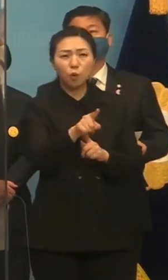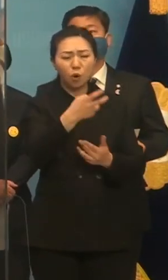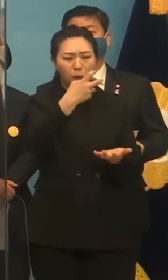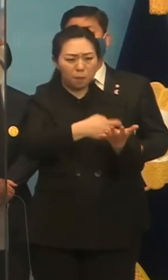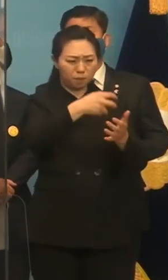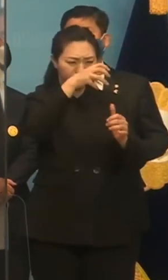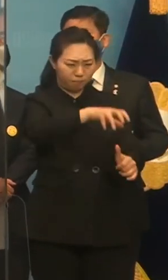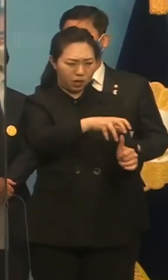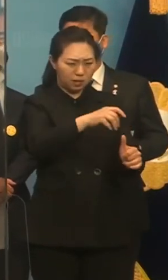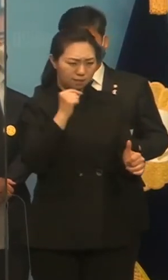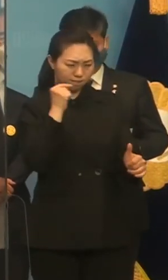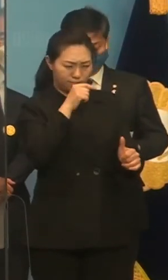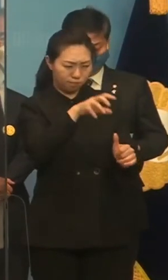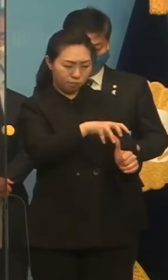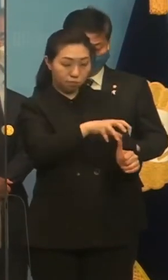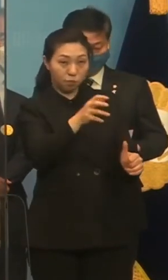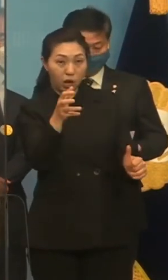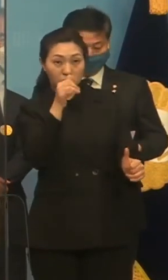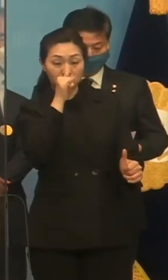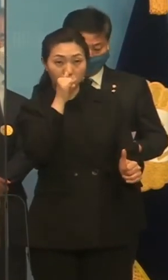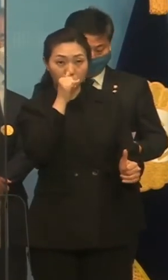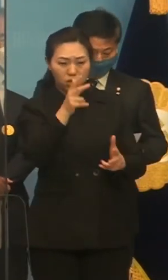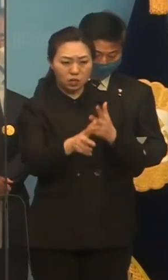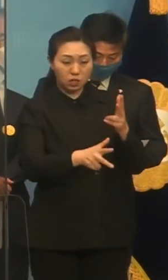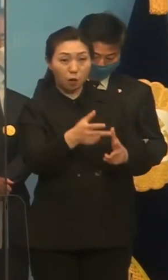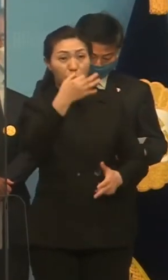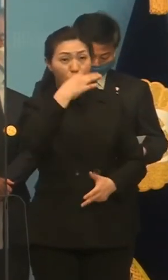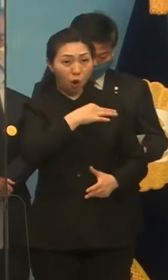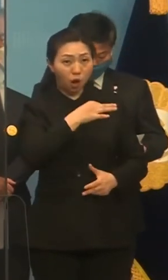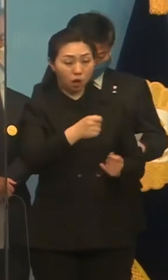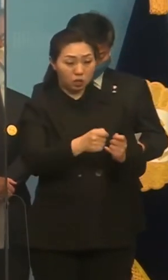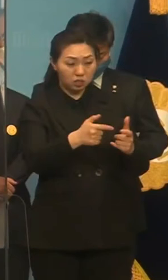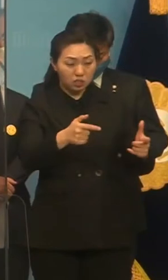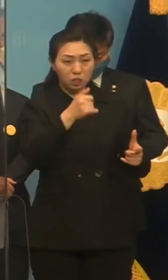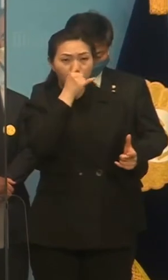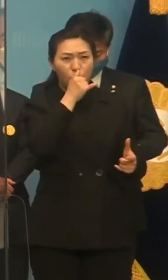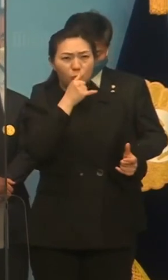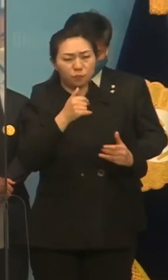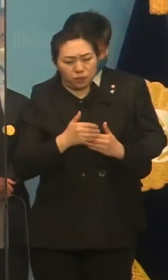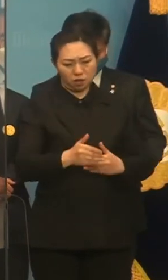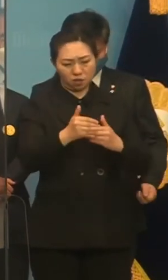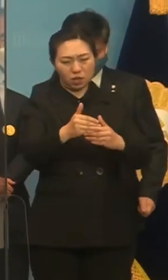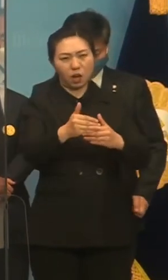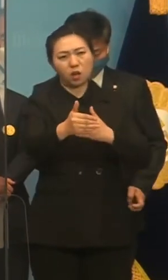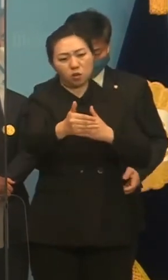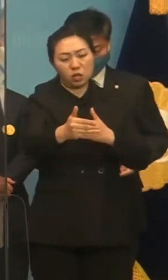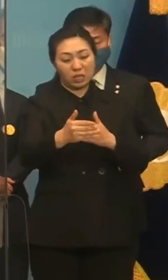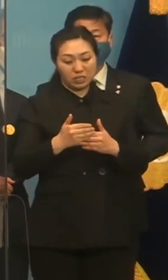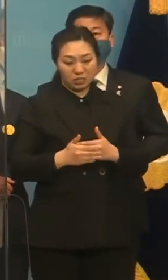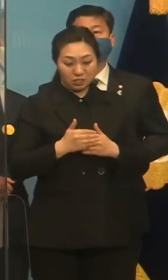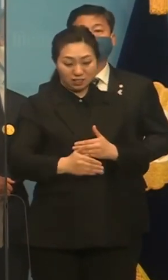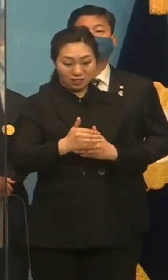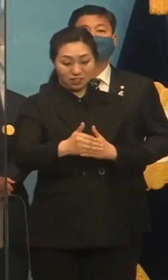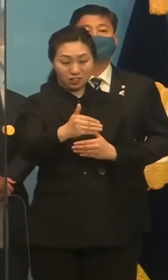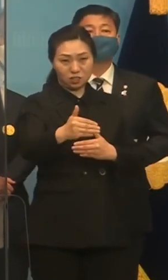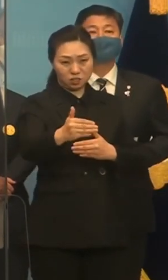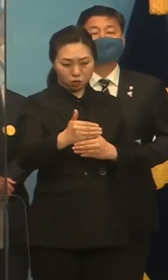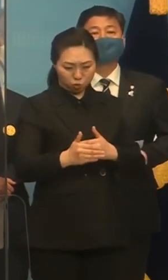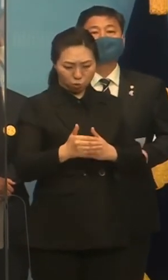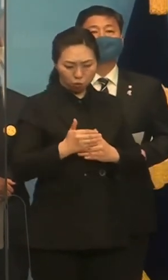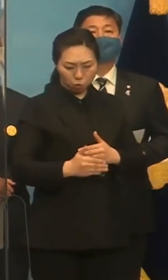어 사업상 을 올렸고 절차 간소화 하고 있습니다 그래서 올 소가 서울과 가까운 모습 그리고